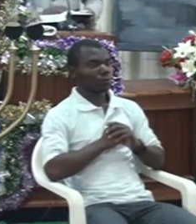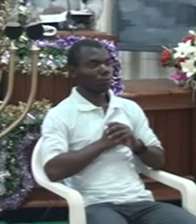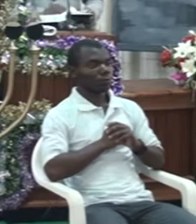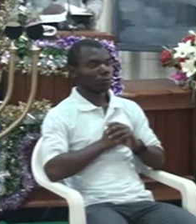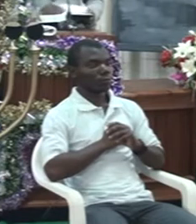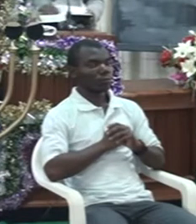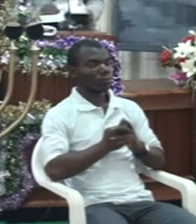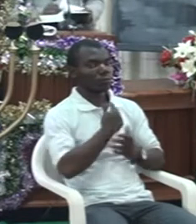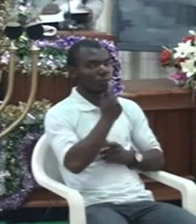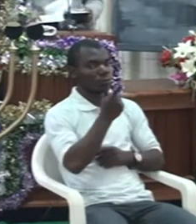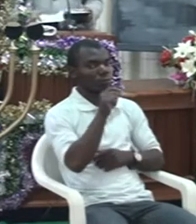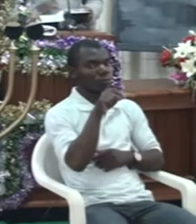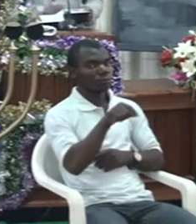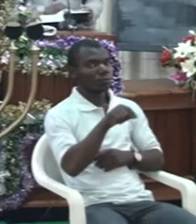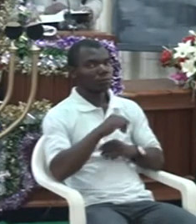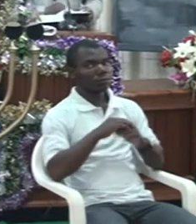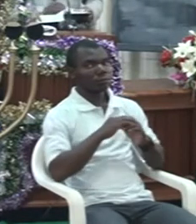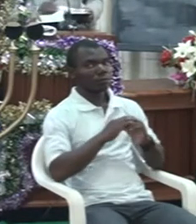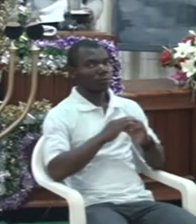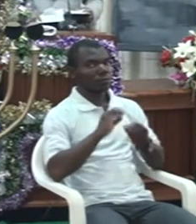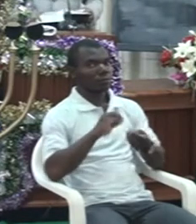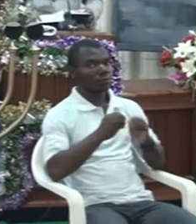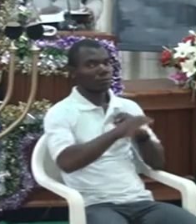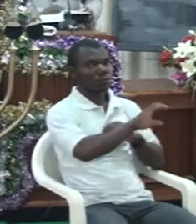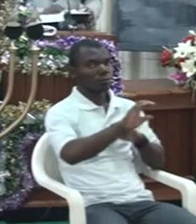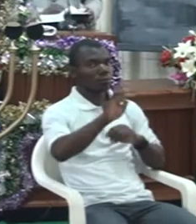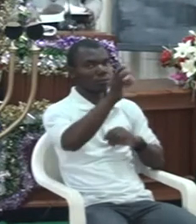Il a somme okay. Livre verset 22. Nombre 6, 22.